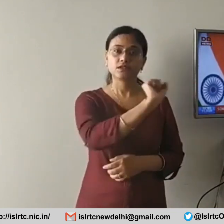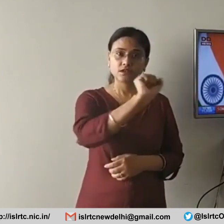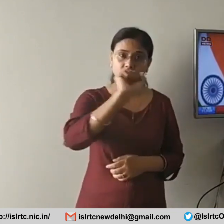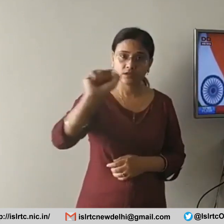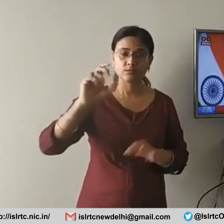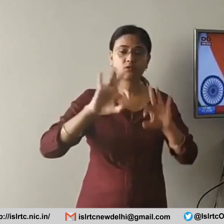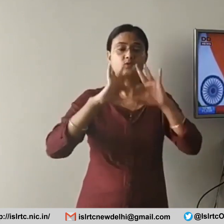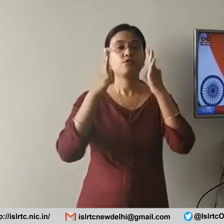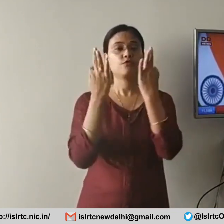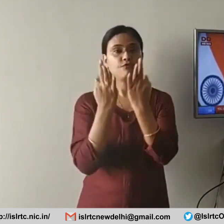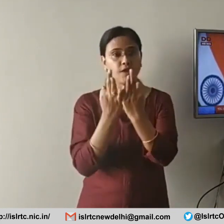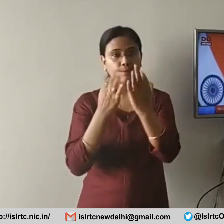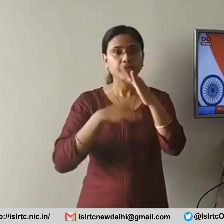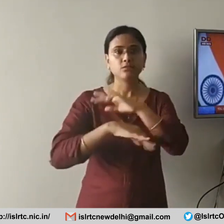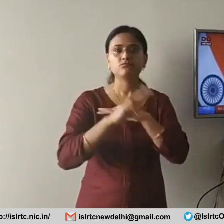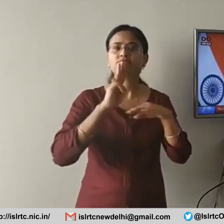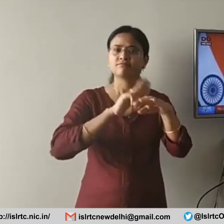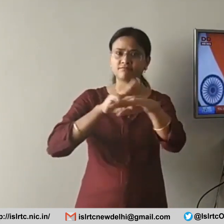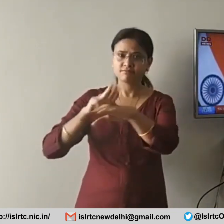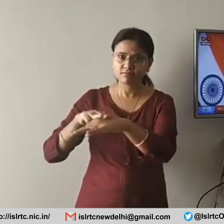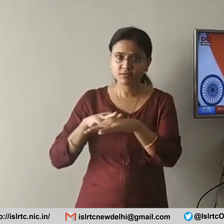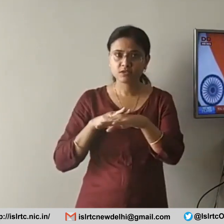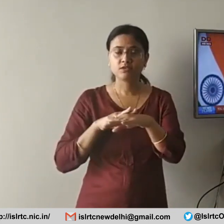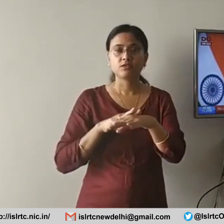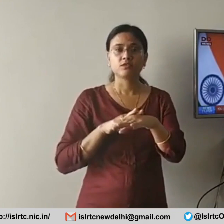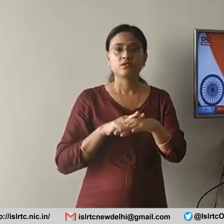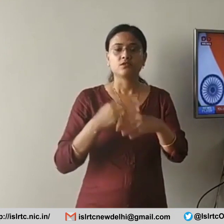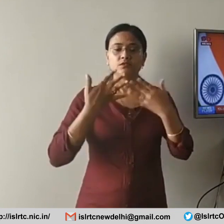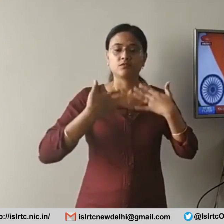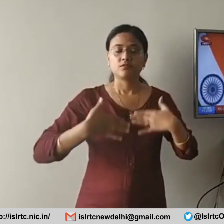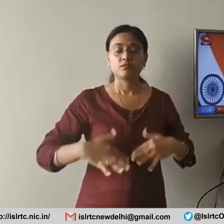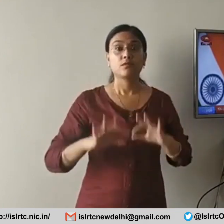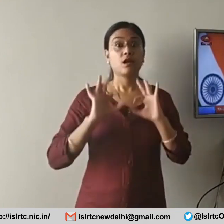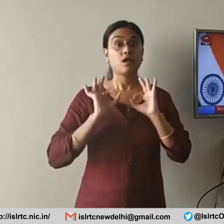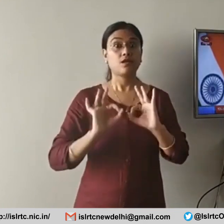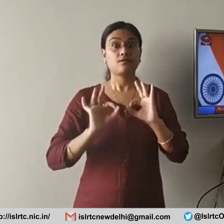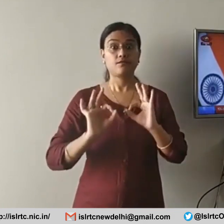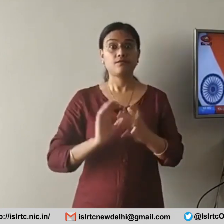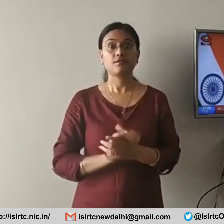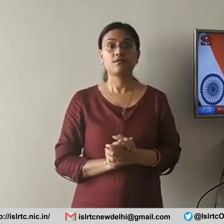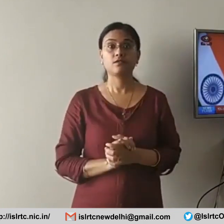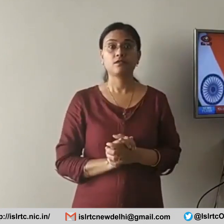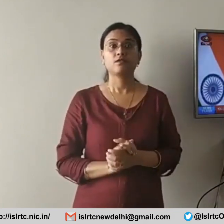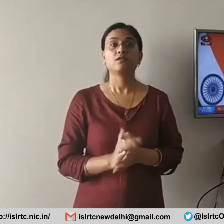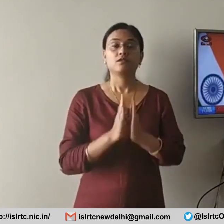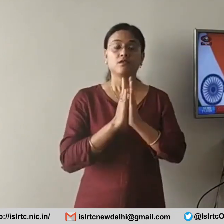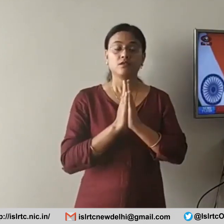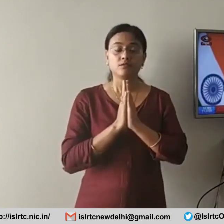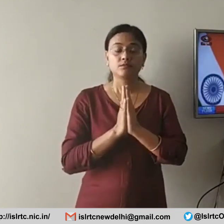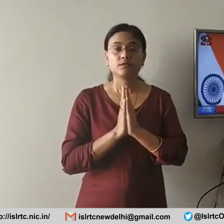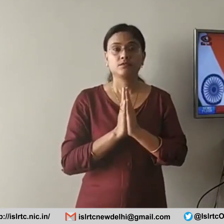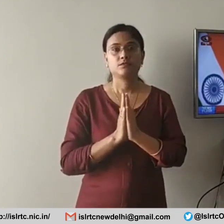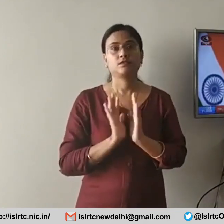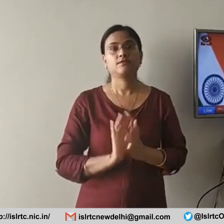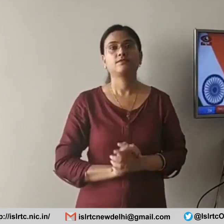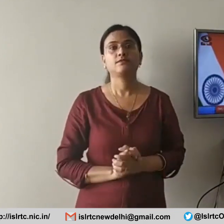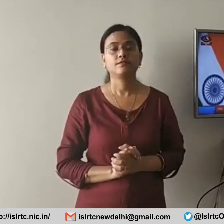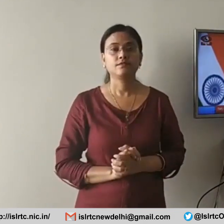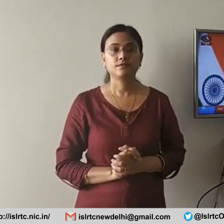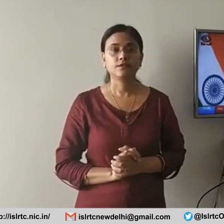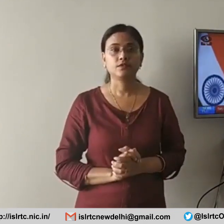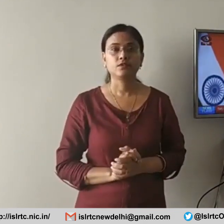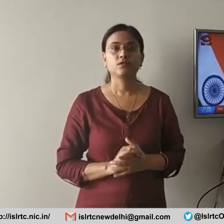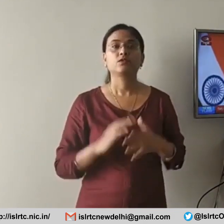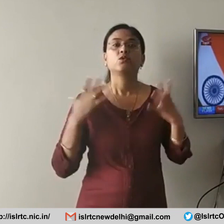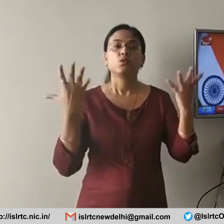आपके परिवारजन के उत्तम स्वास्थ्य की मंगल कामना करता